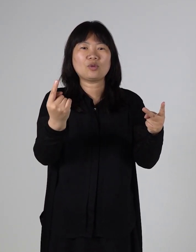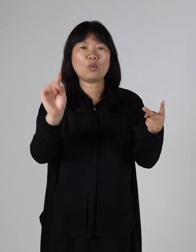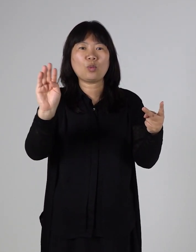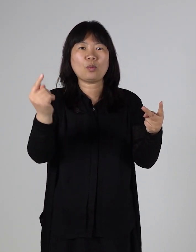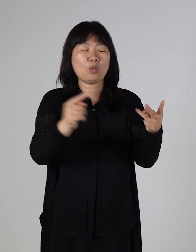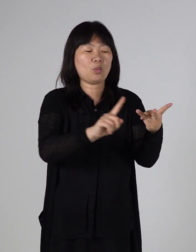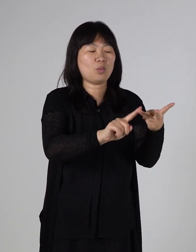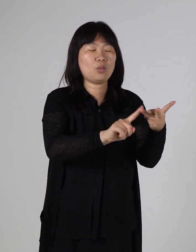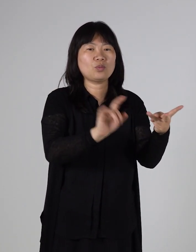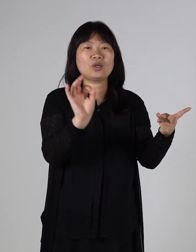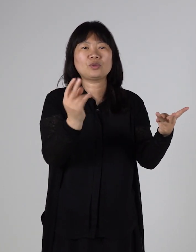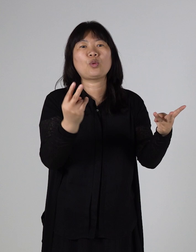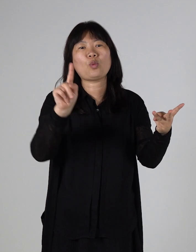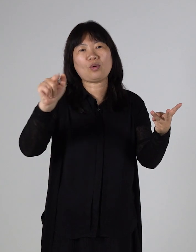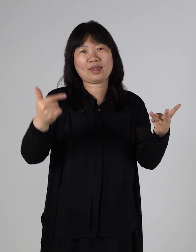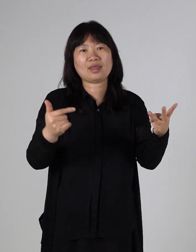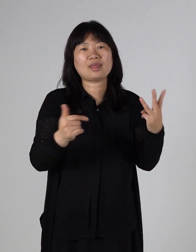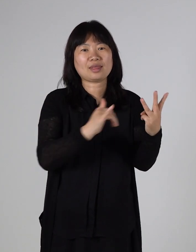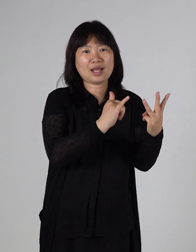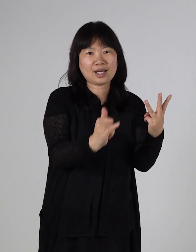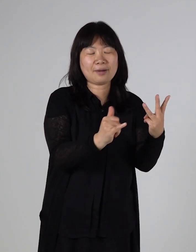셋만 달랑 데리고